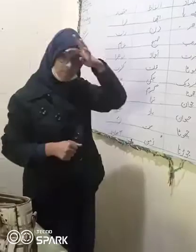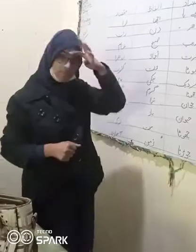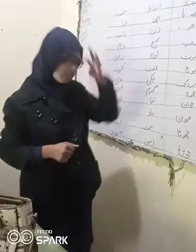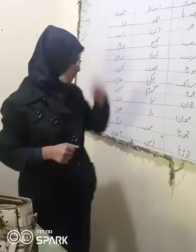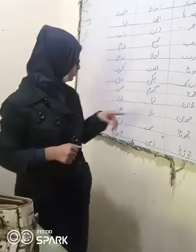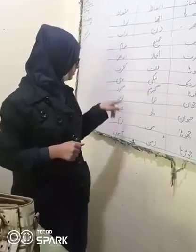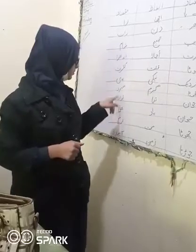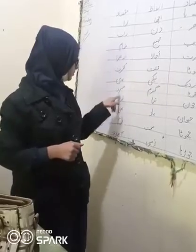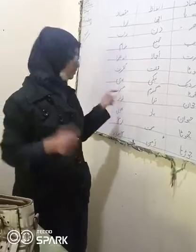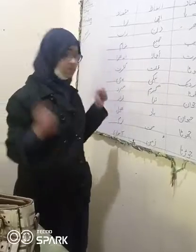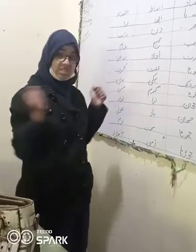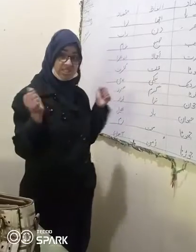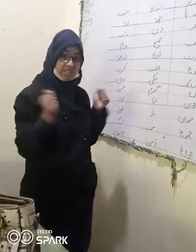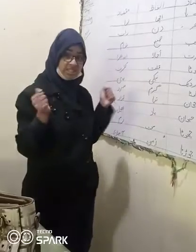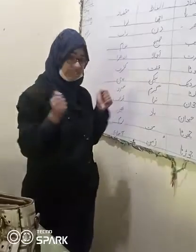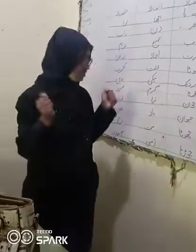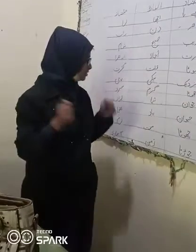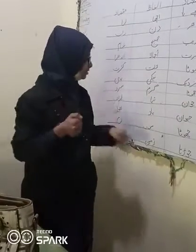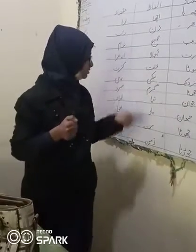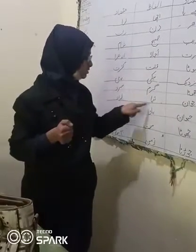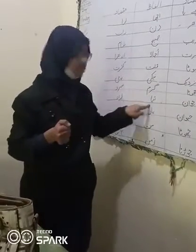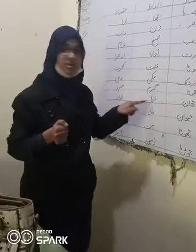गरम ठंडा सर्द,